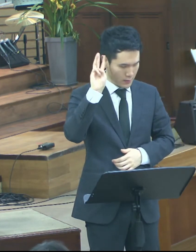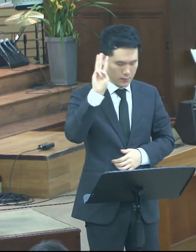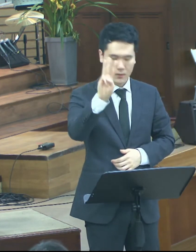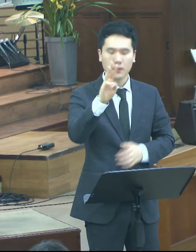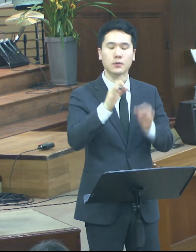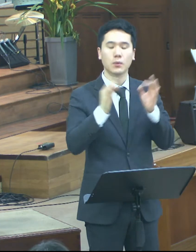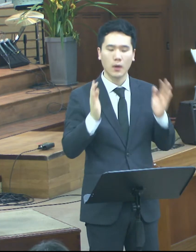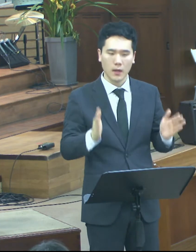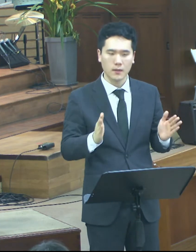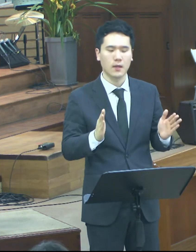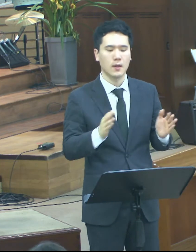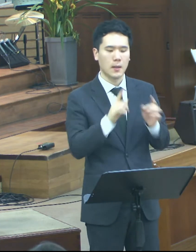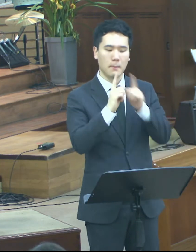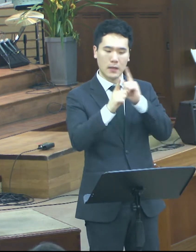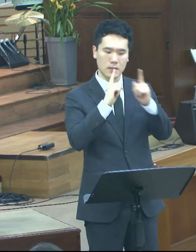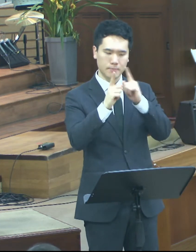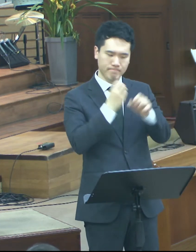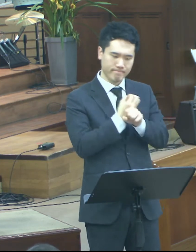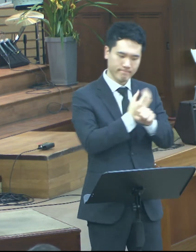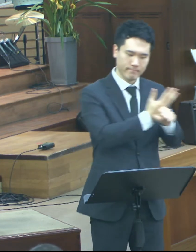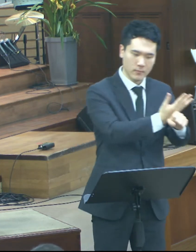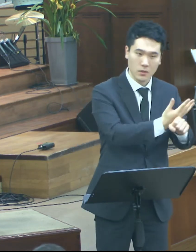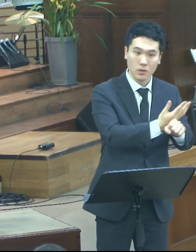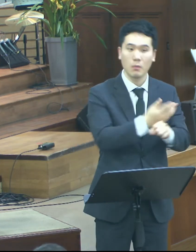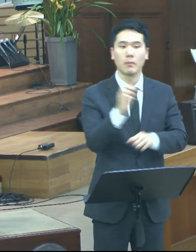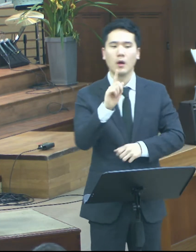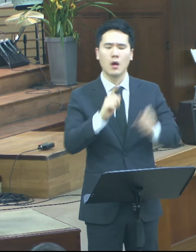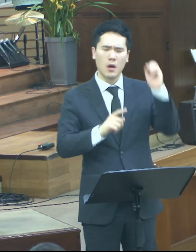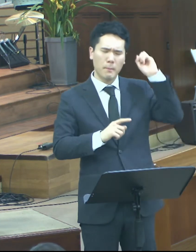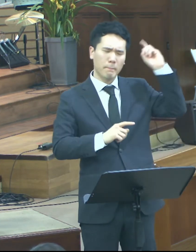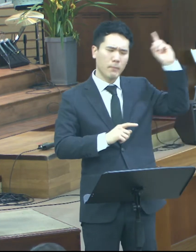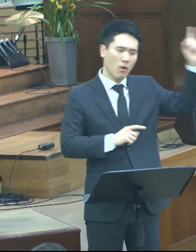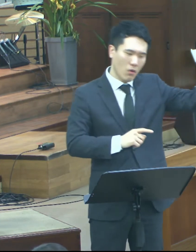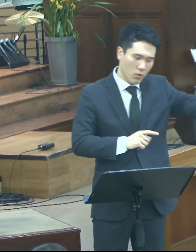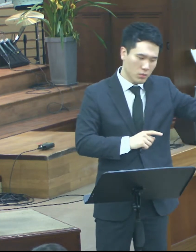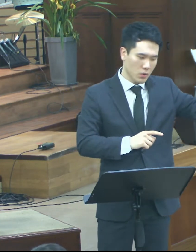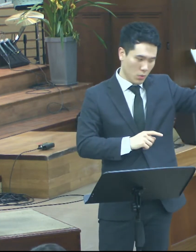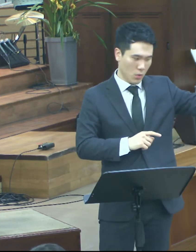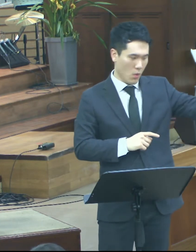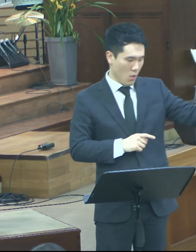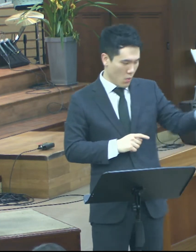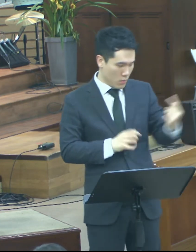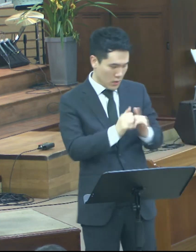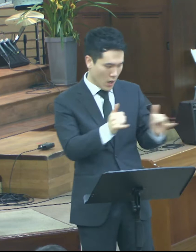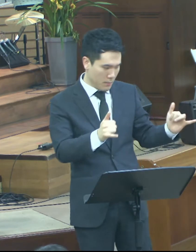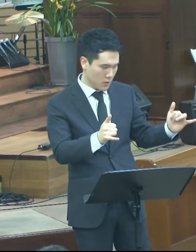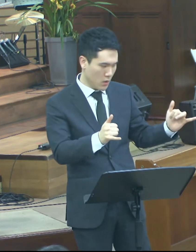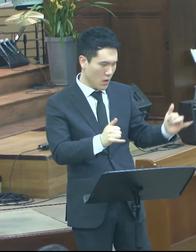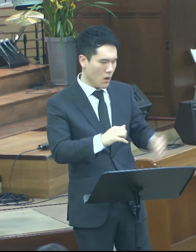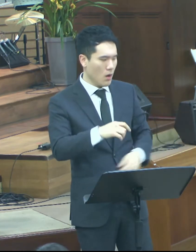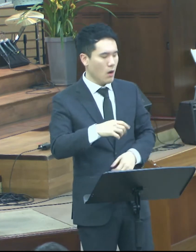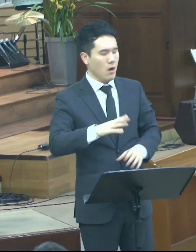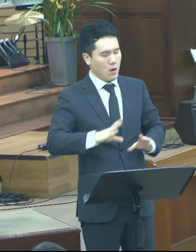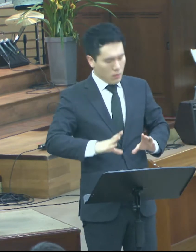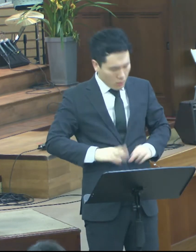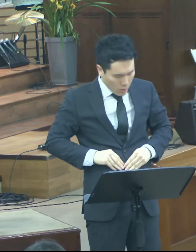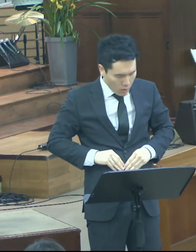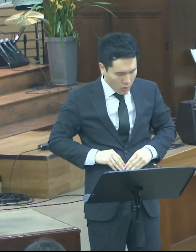사람들도 있는데 계속 먹지 못해서 이렇게 쭉 사람들이 늘어지는 거예요. 가다가 쓰러질 사람도 있는 것으로 보였어요.